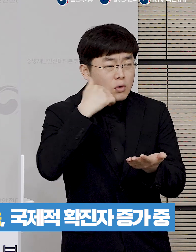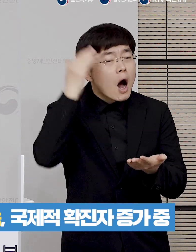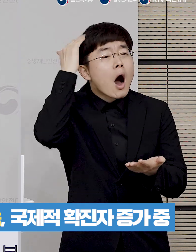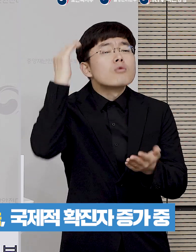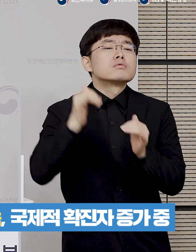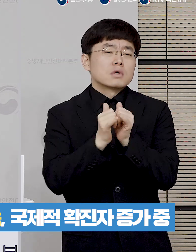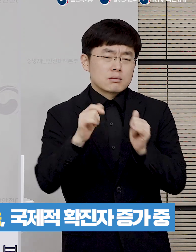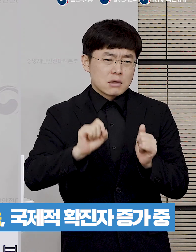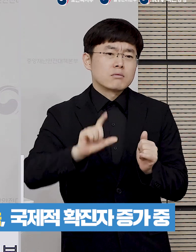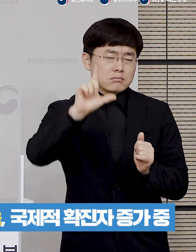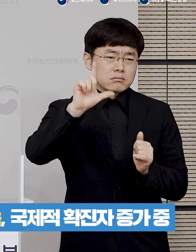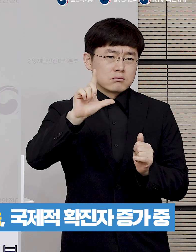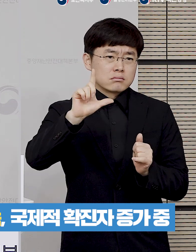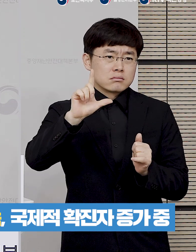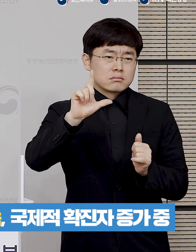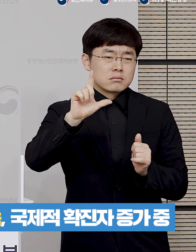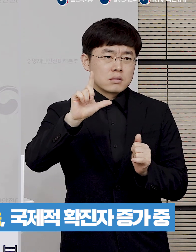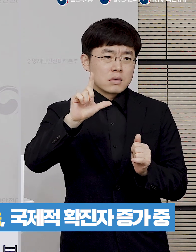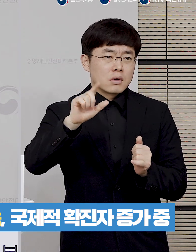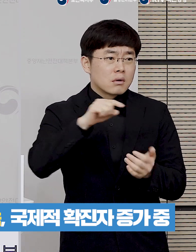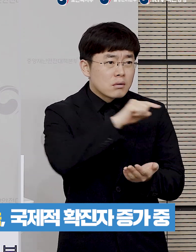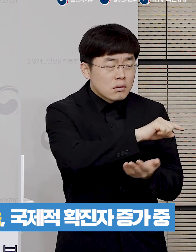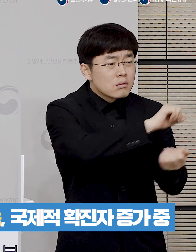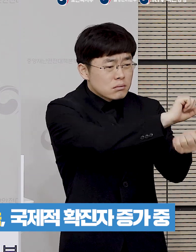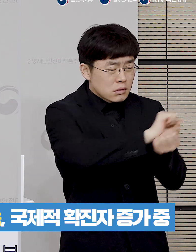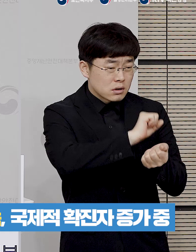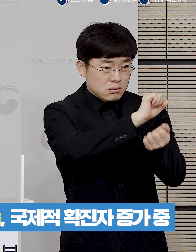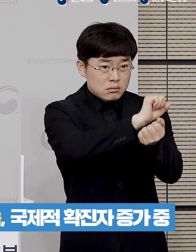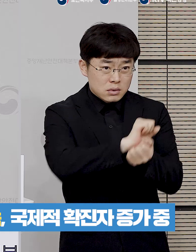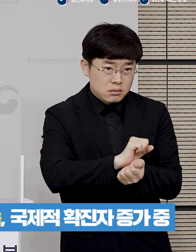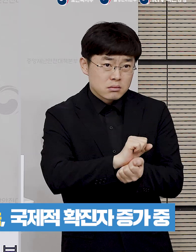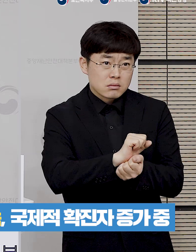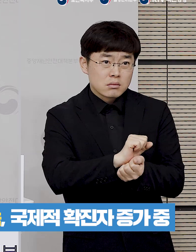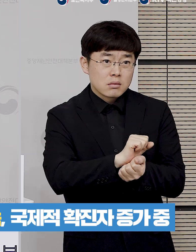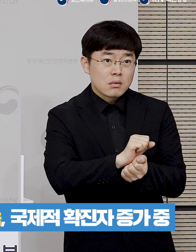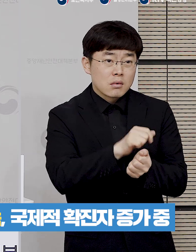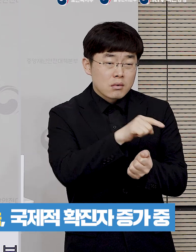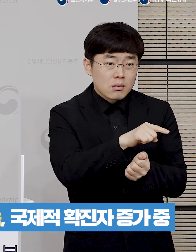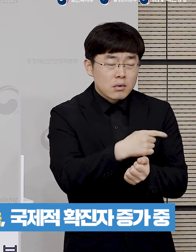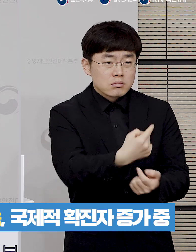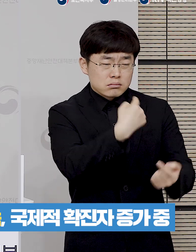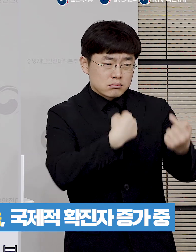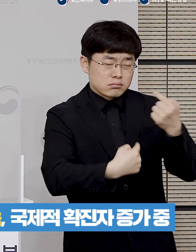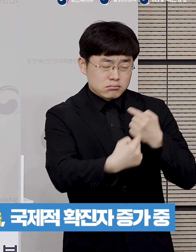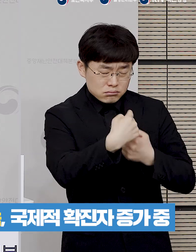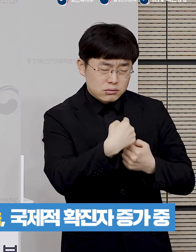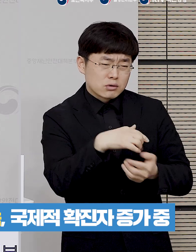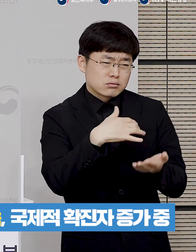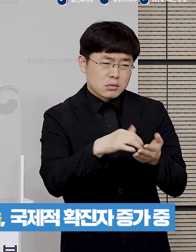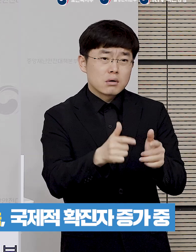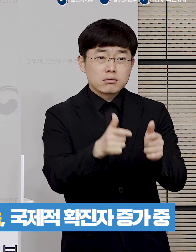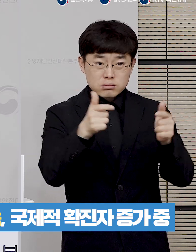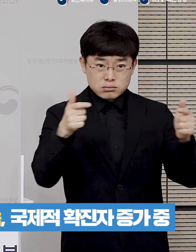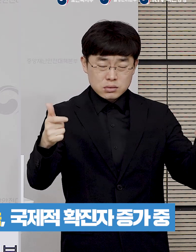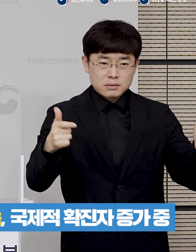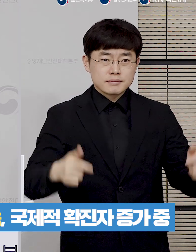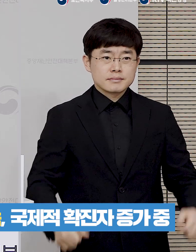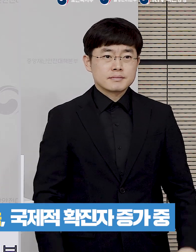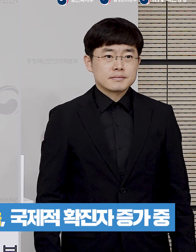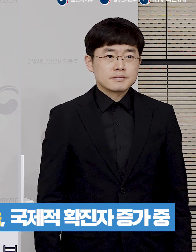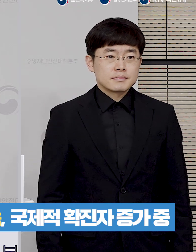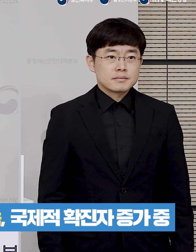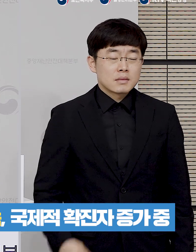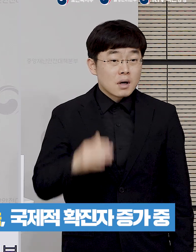해외로 더 들어오는 어우 우리 그 해외 유입 사례도 어 계속 보고가 되고 있는